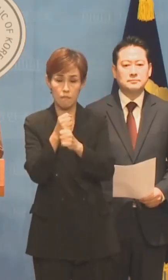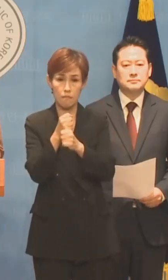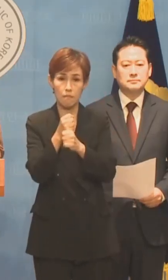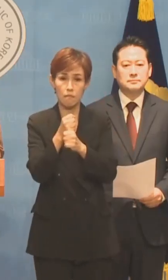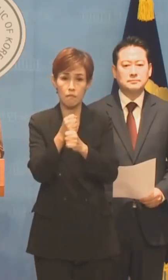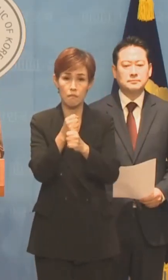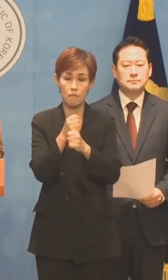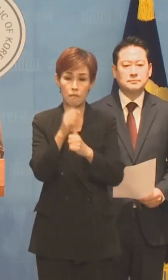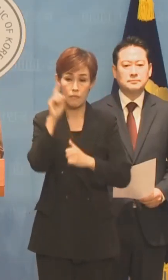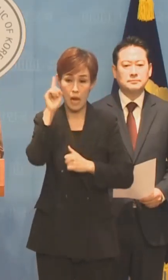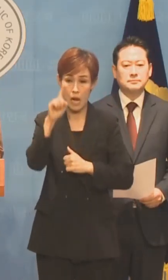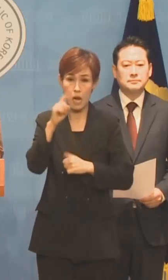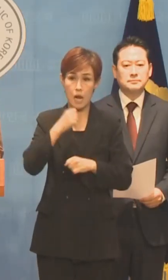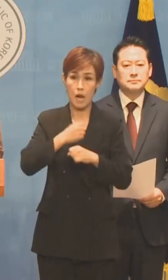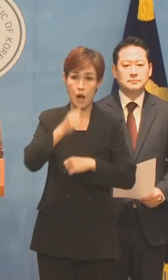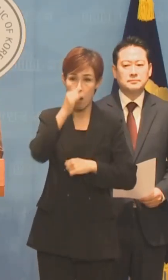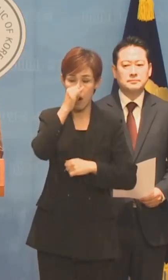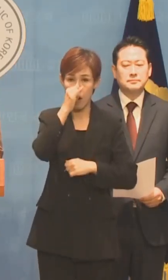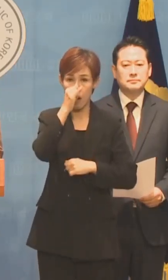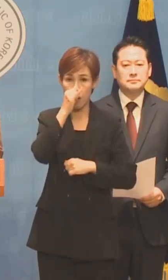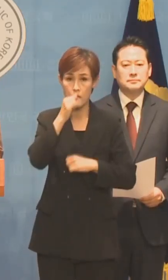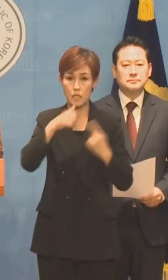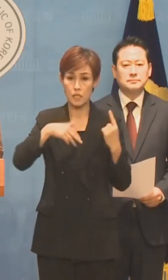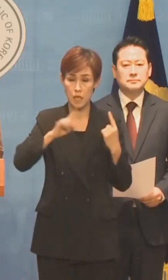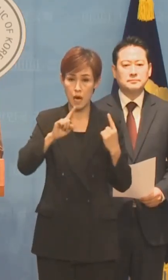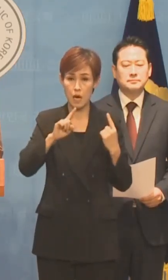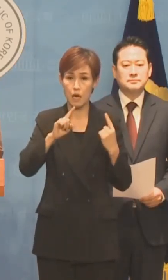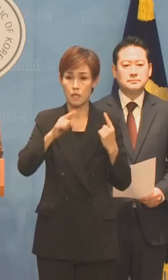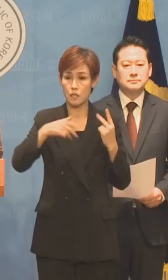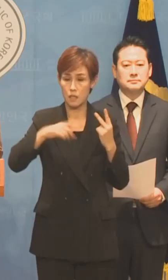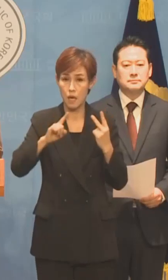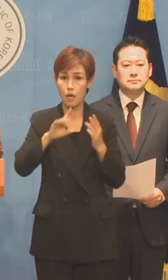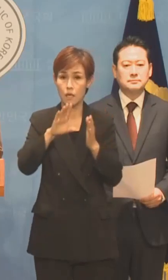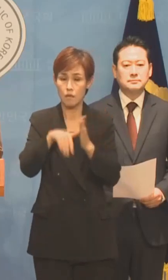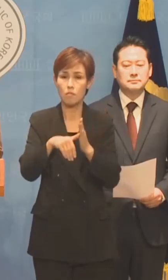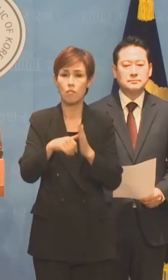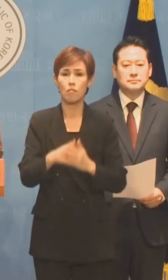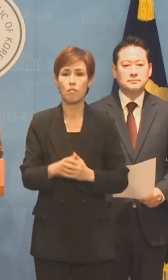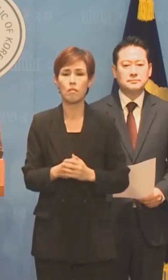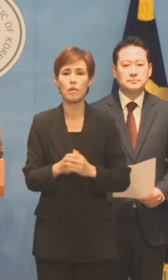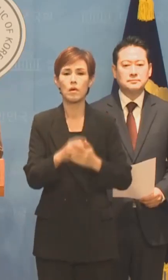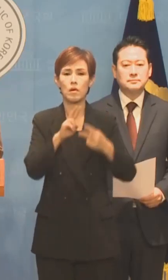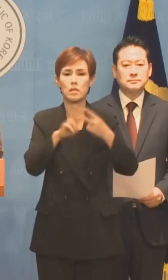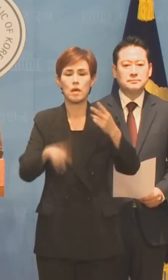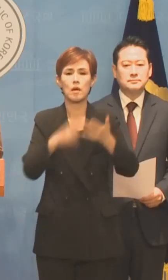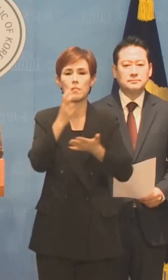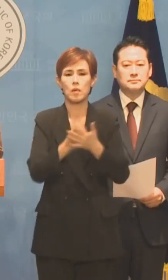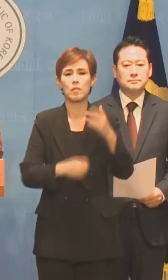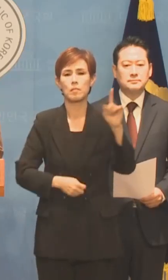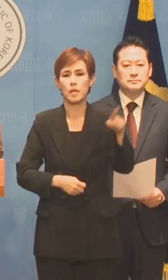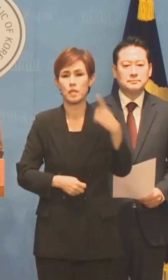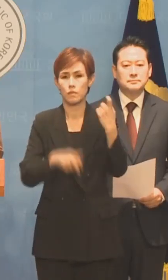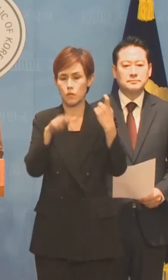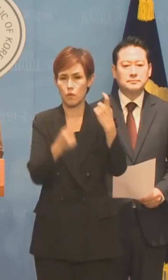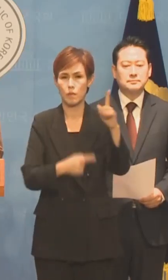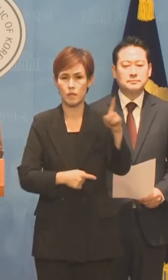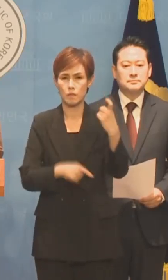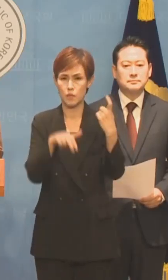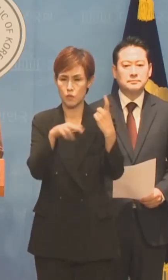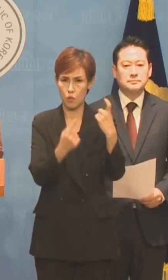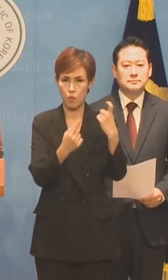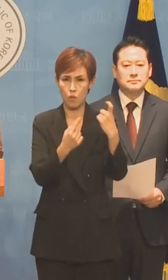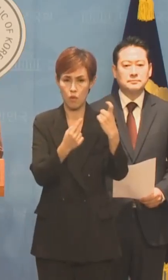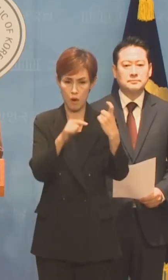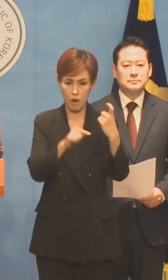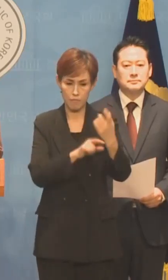공수처로서는 1차 때와 달리 2차 체포영장에는 형사소송법 제110조, 111조 적용 예외가